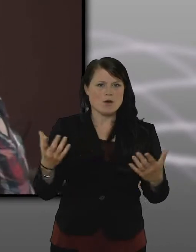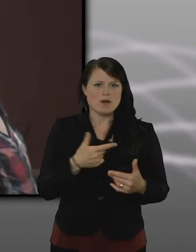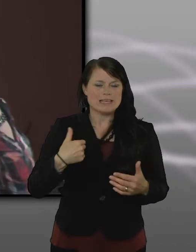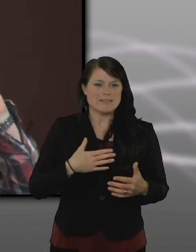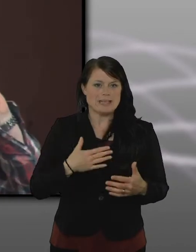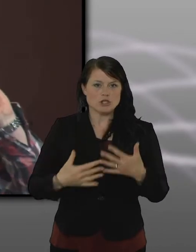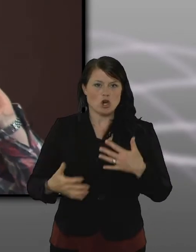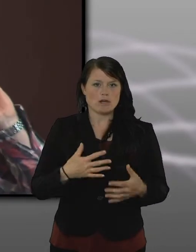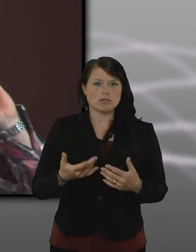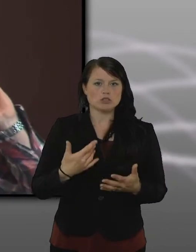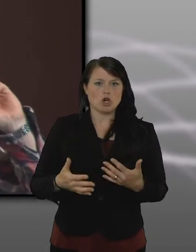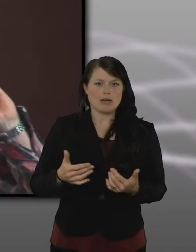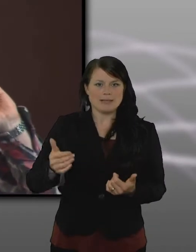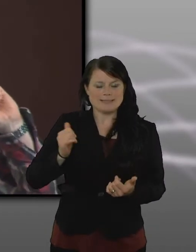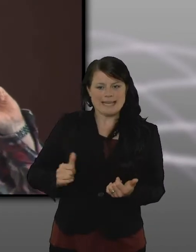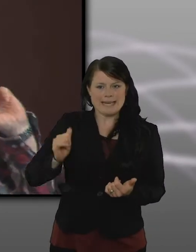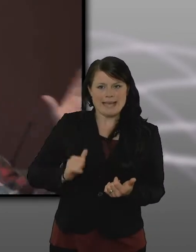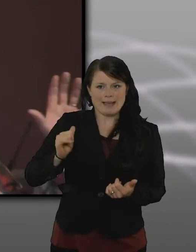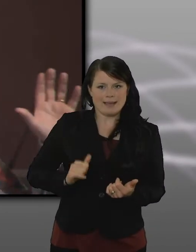tillgängliggöra, tillgänglighet, göra